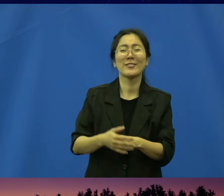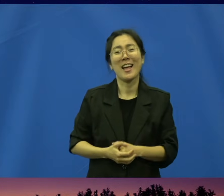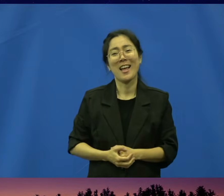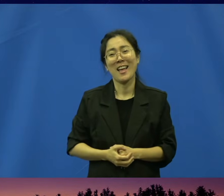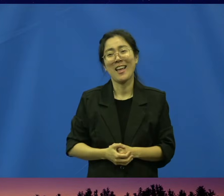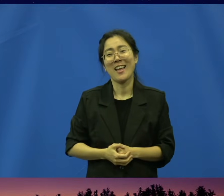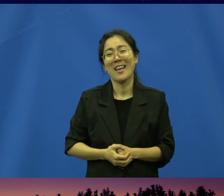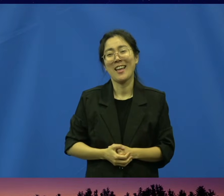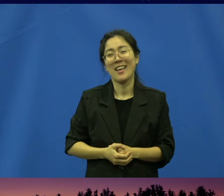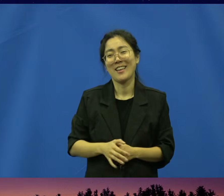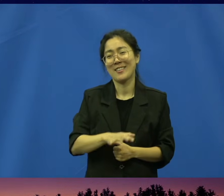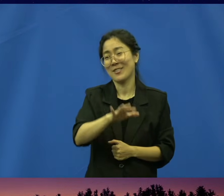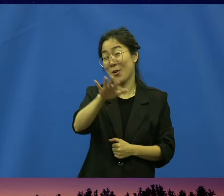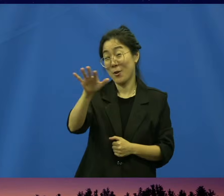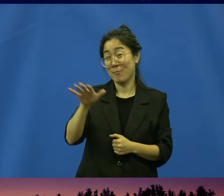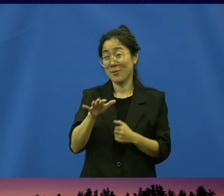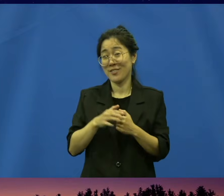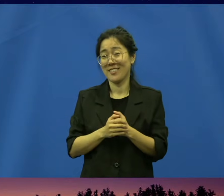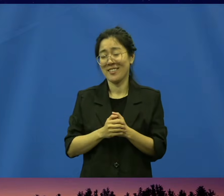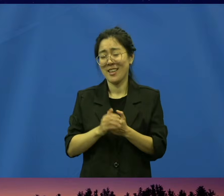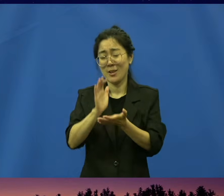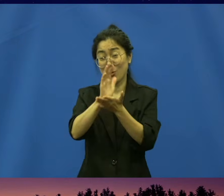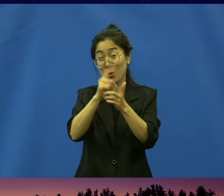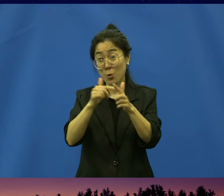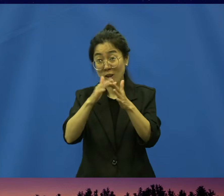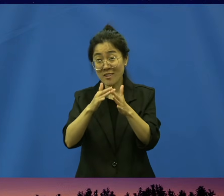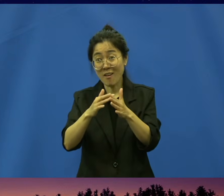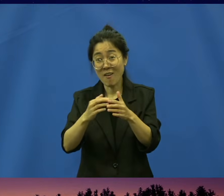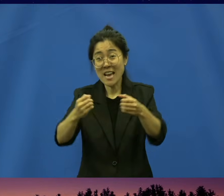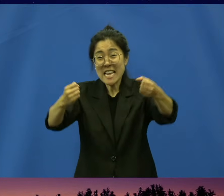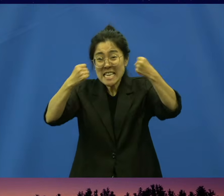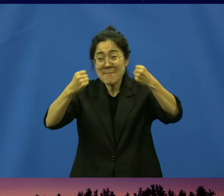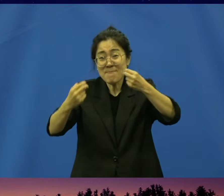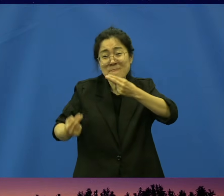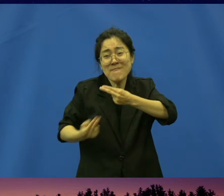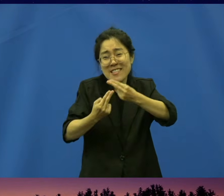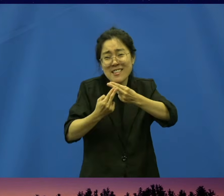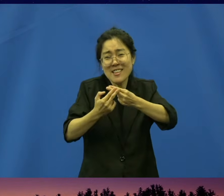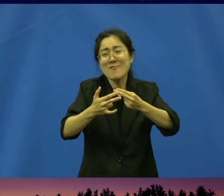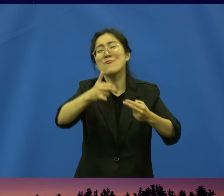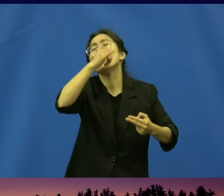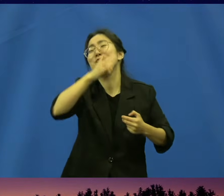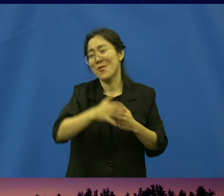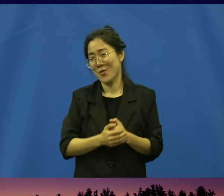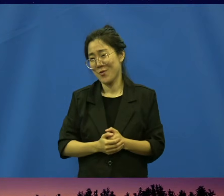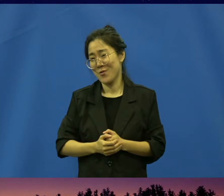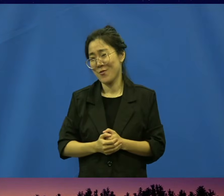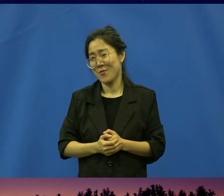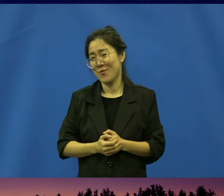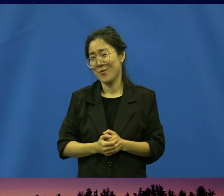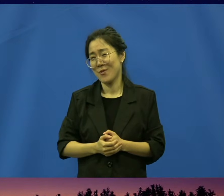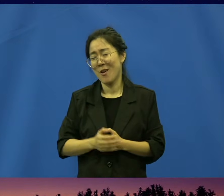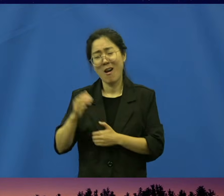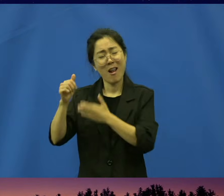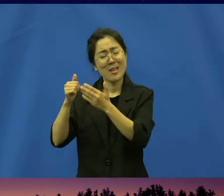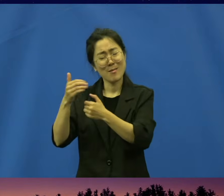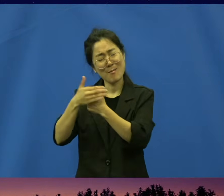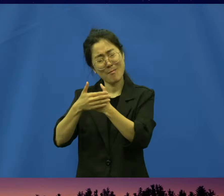있어요. 모든 역량을 가지고 있어요. 아니, 이미 하고 있어요. 예.